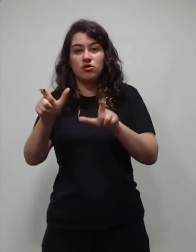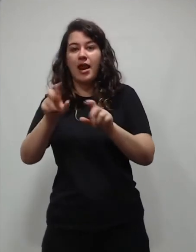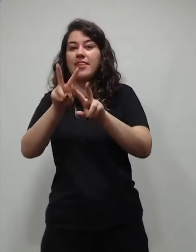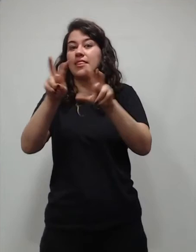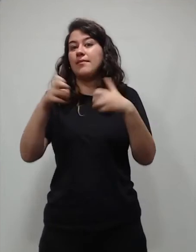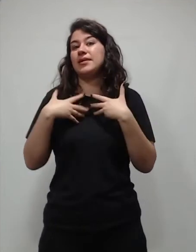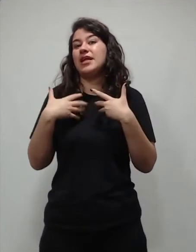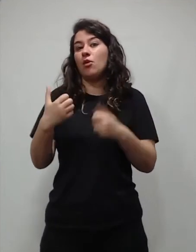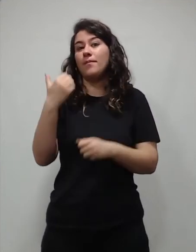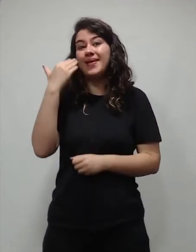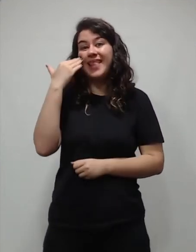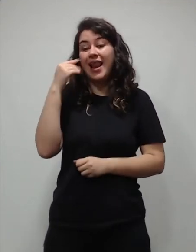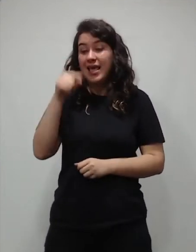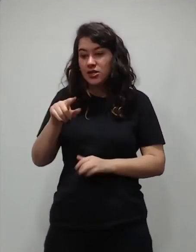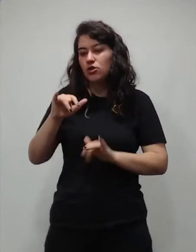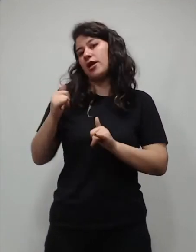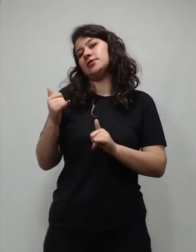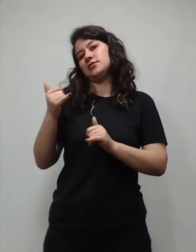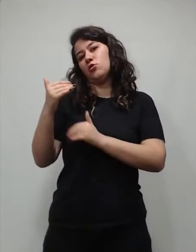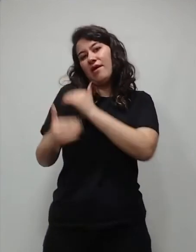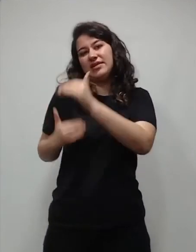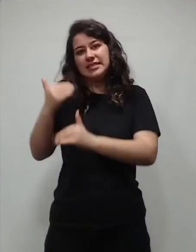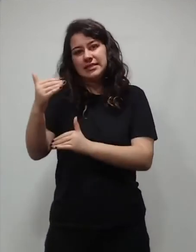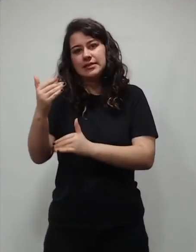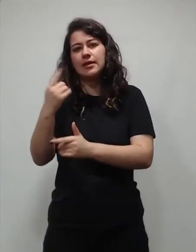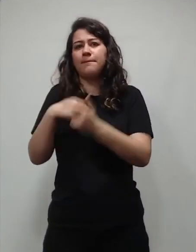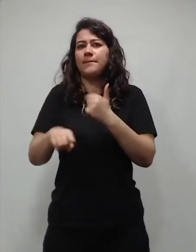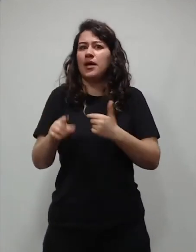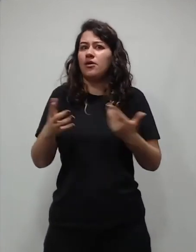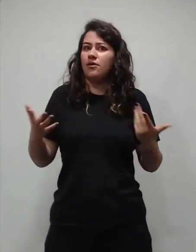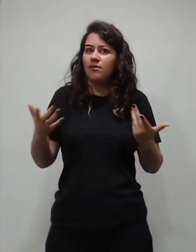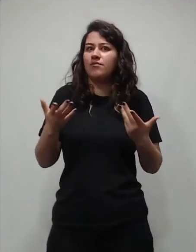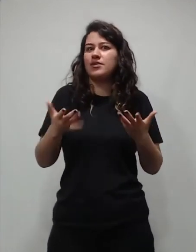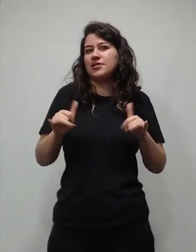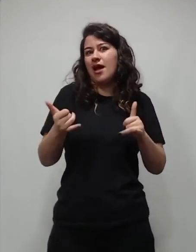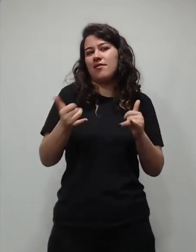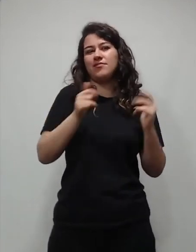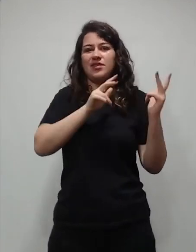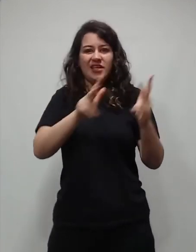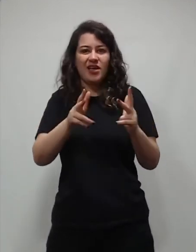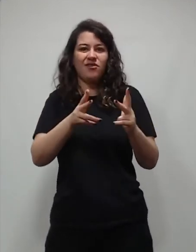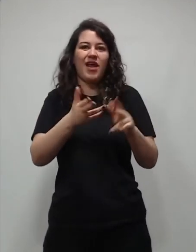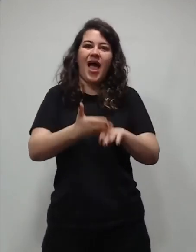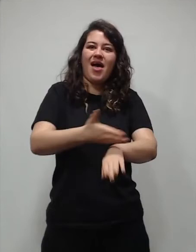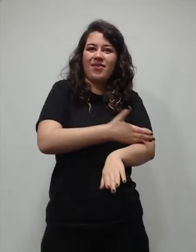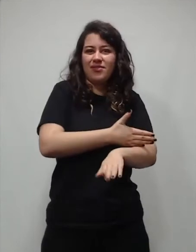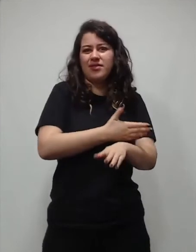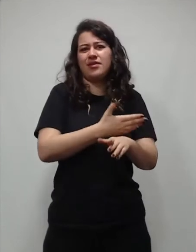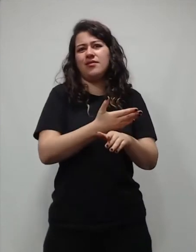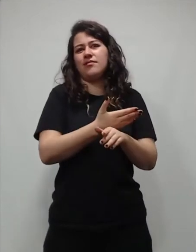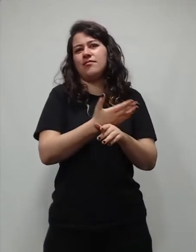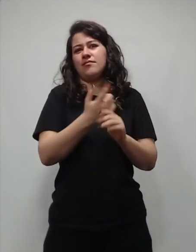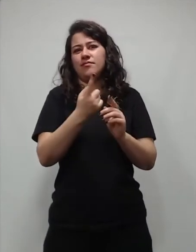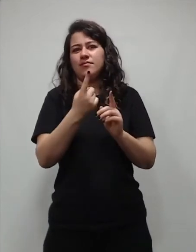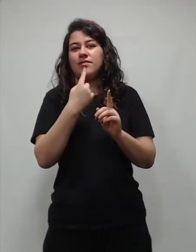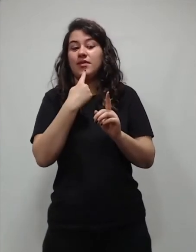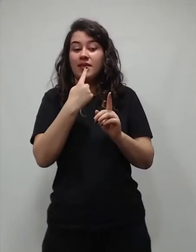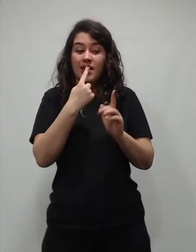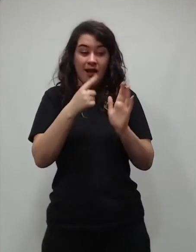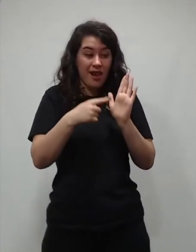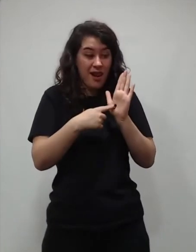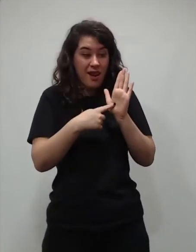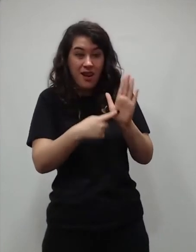de salud mental, y esos son avances. Pero esto que se decía ya, de la letra